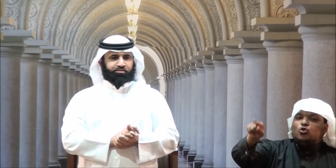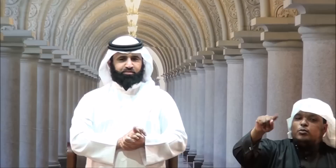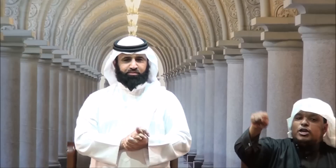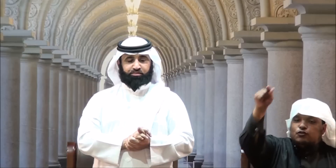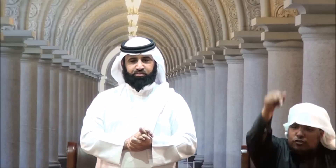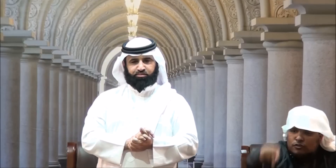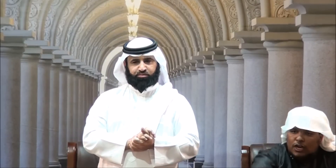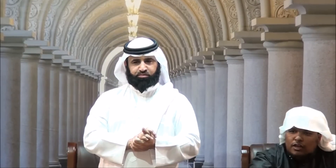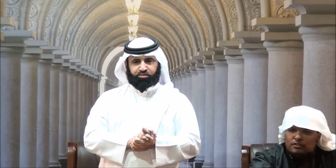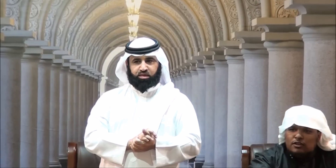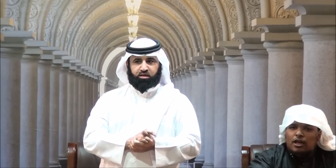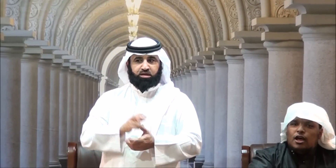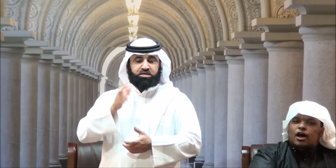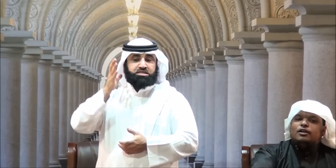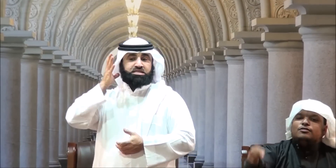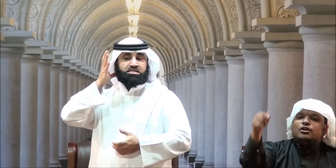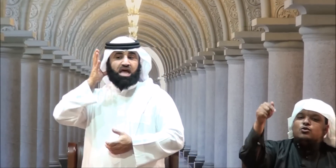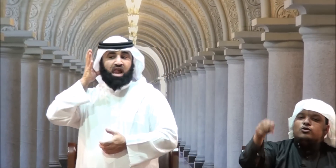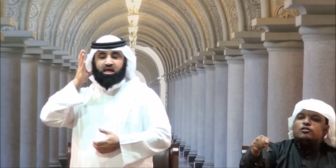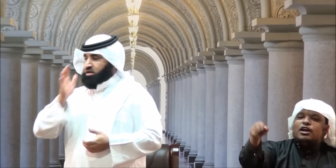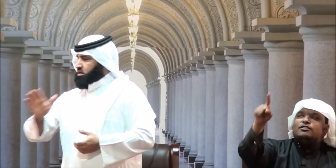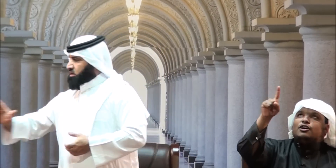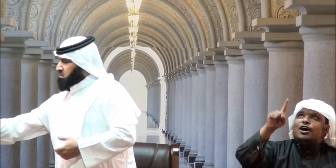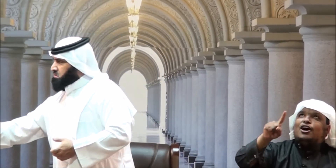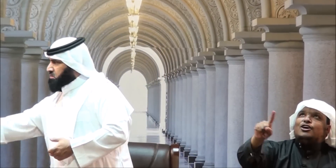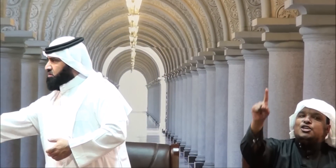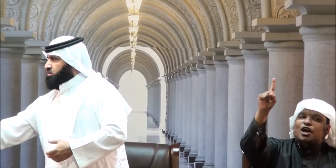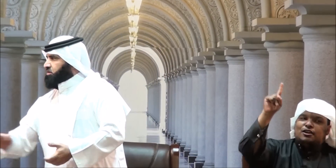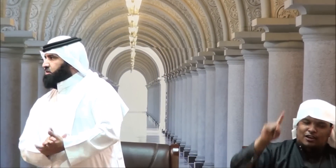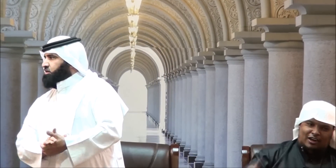وكذلك مطلوب منك في الصلاة أن تكون صلاتك خاشعة لله.